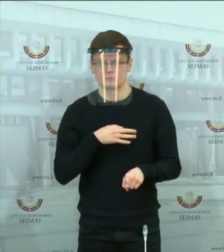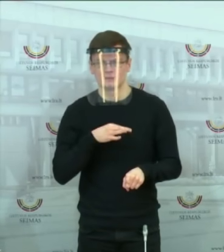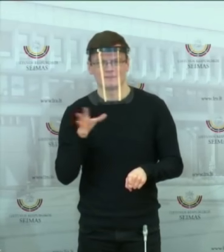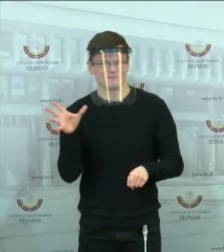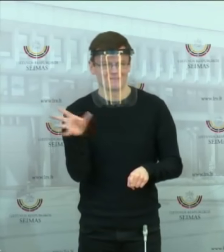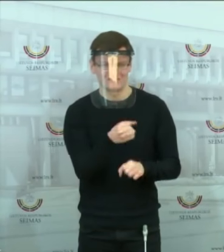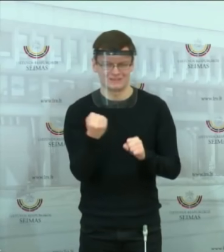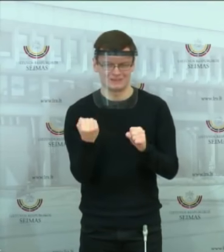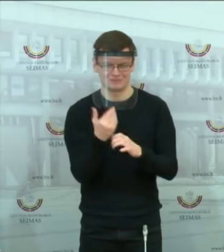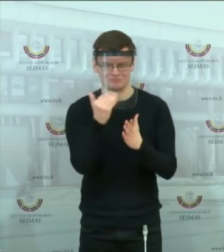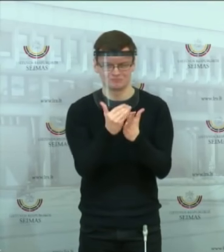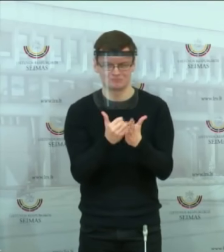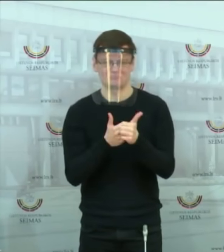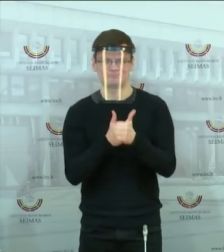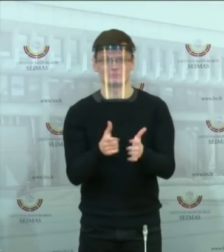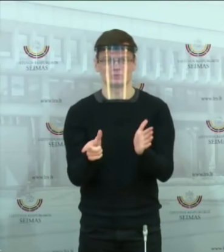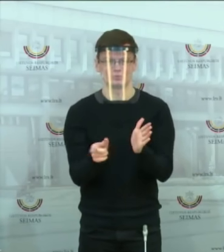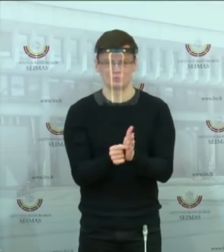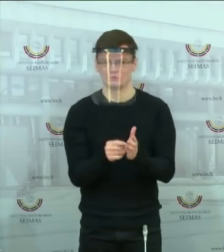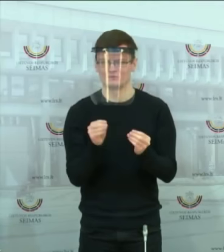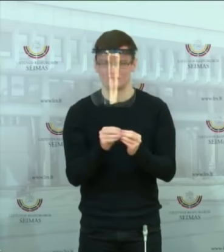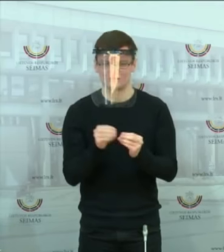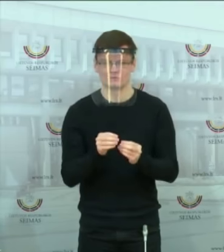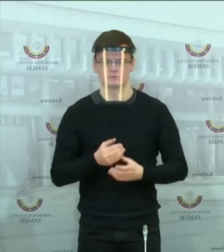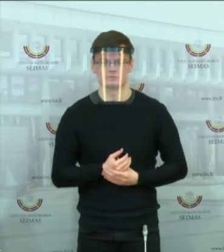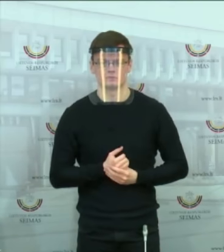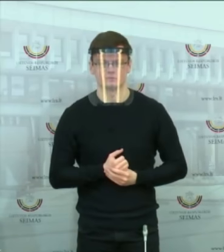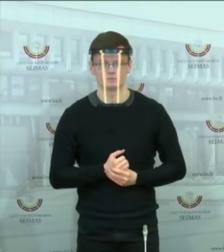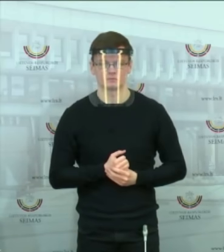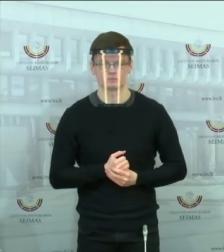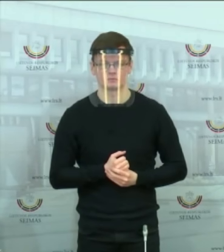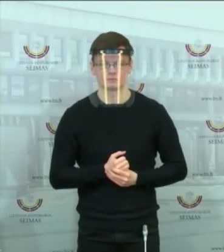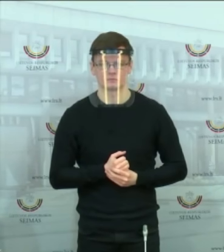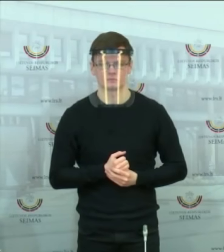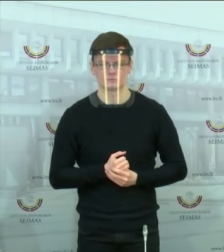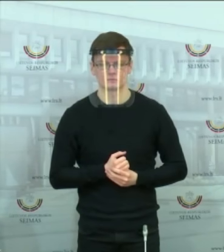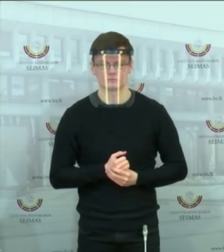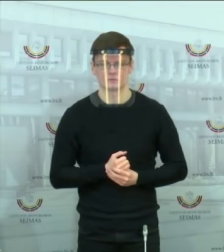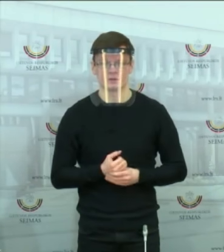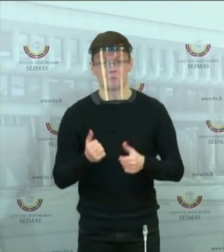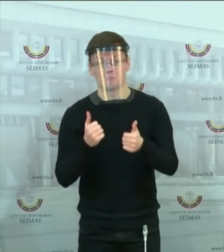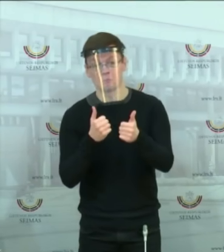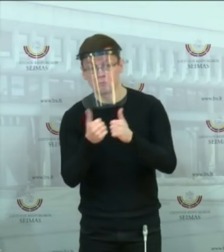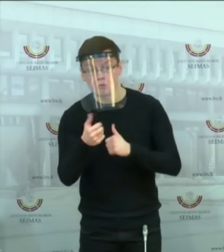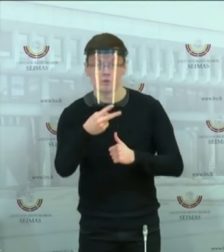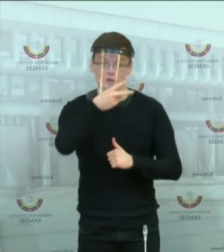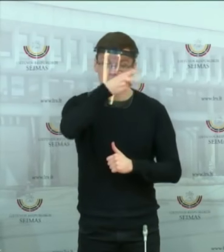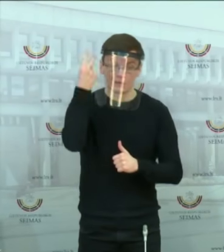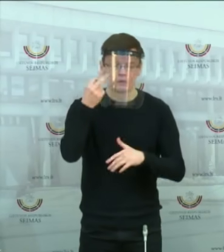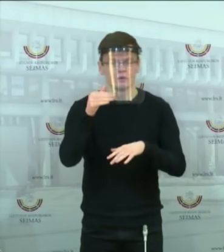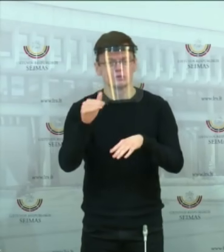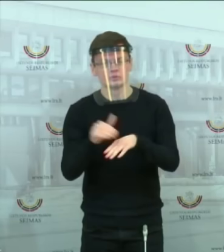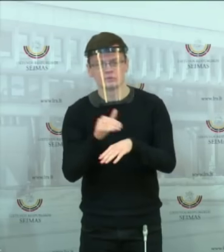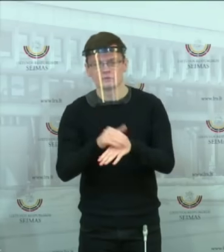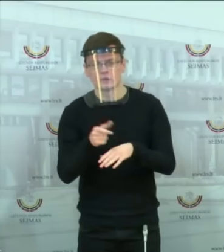galioti visiems tą patį. O dabar dėl to, ar ne per anksti Lietuvoje išvelninamas karantinas,